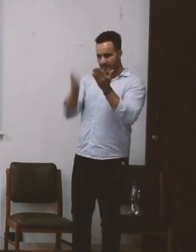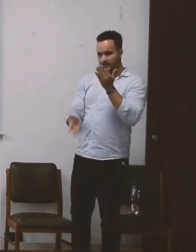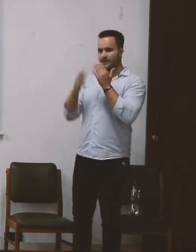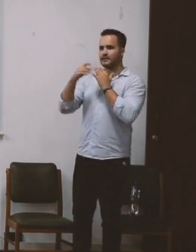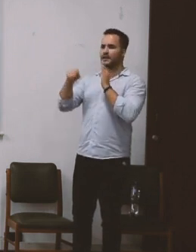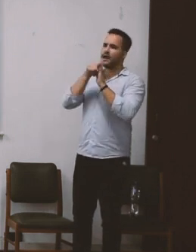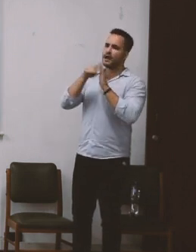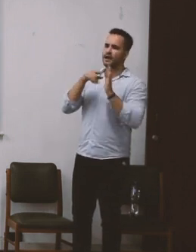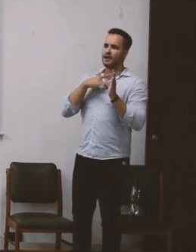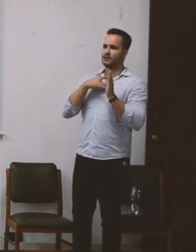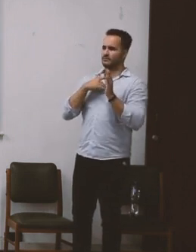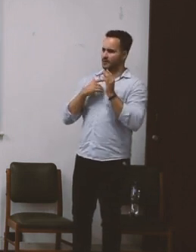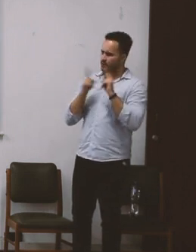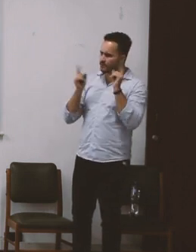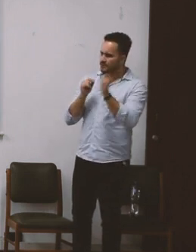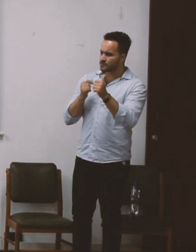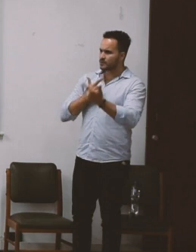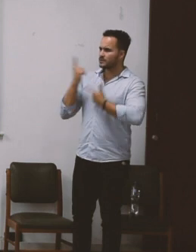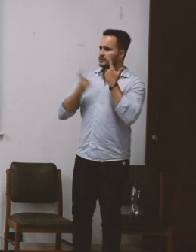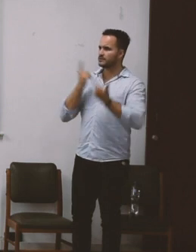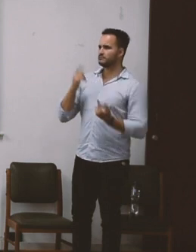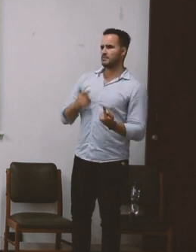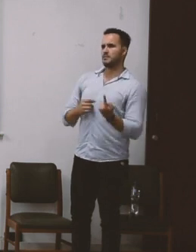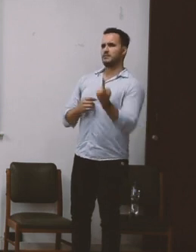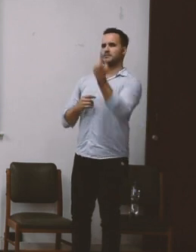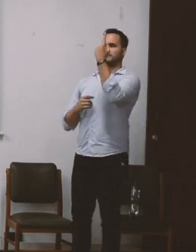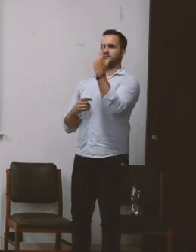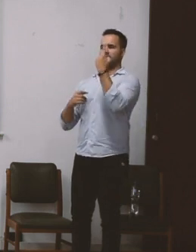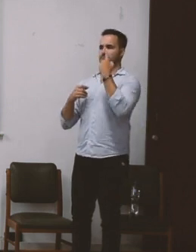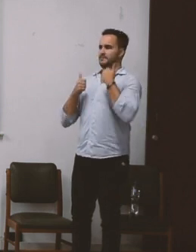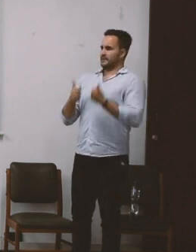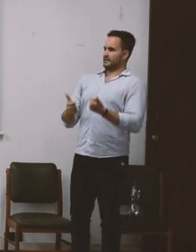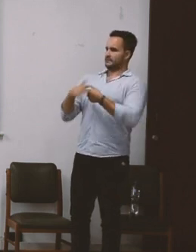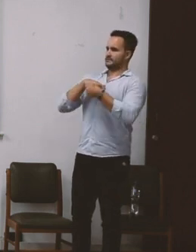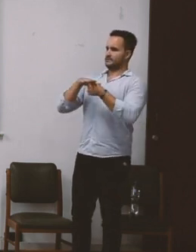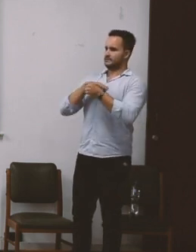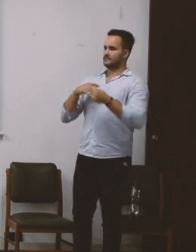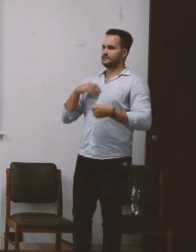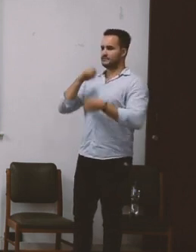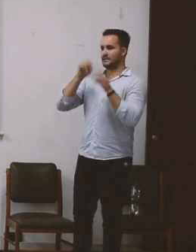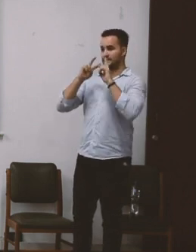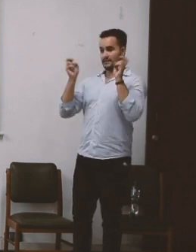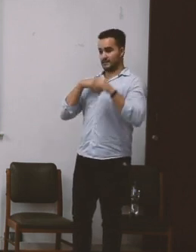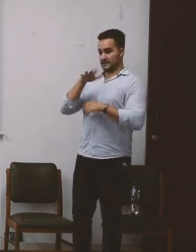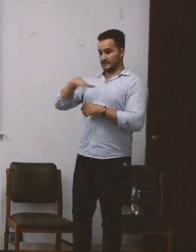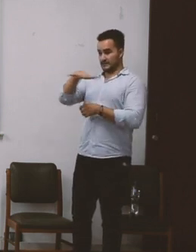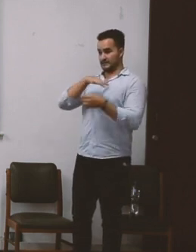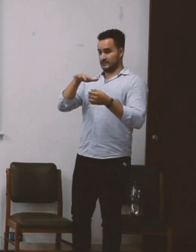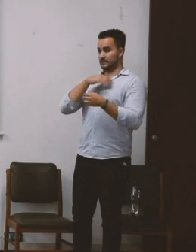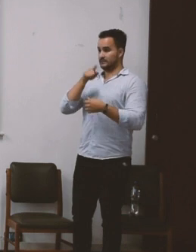logró moverse por méritos propios a un lugar de bienestar. El peligro de estos estímulos reside en lo que grotescamente